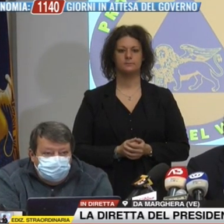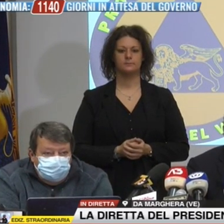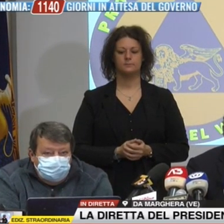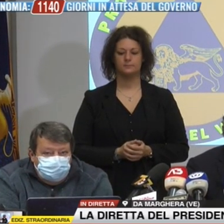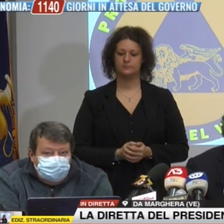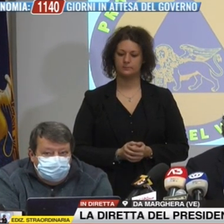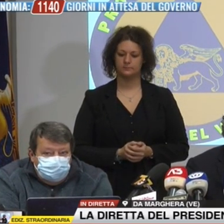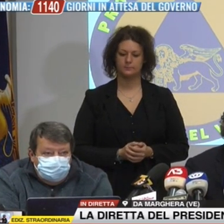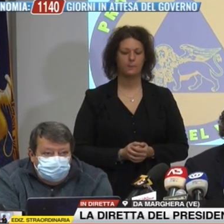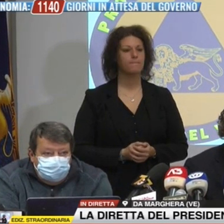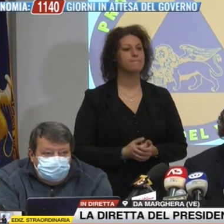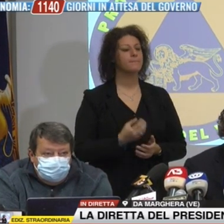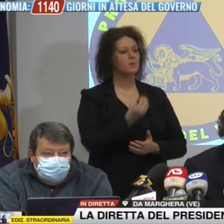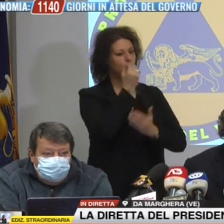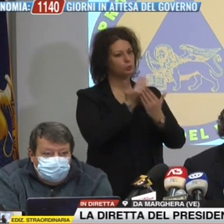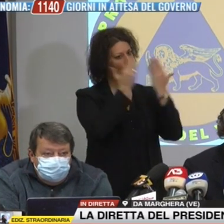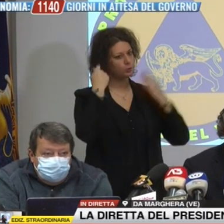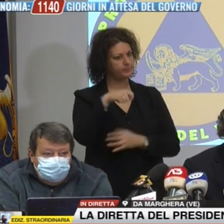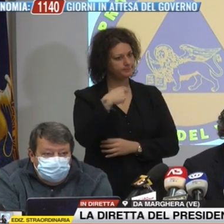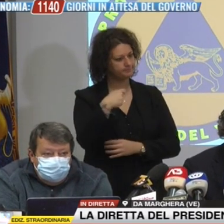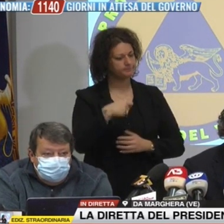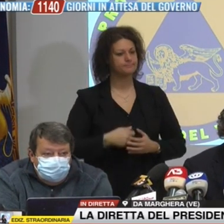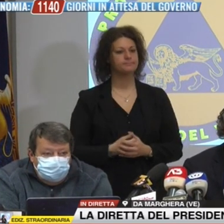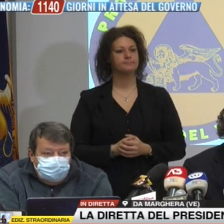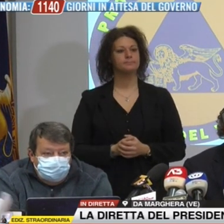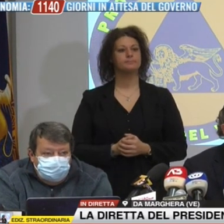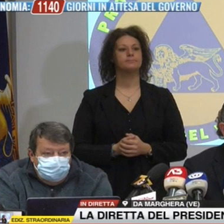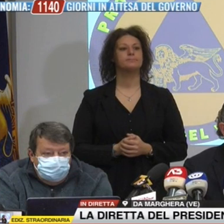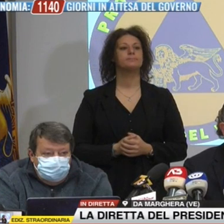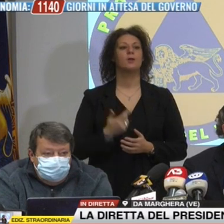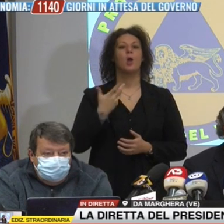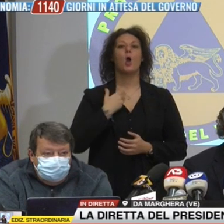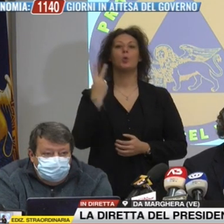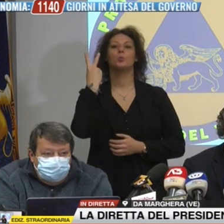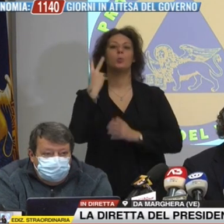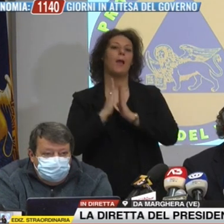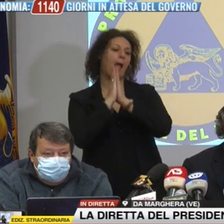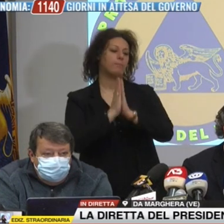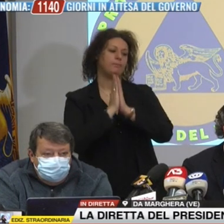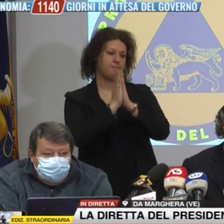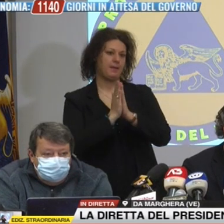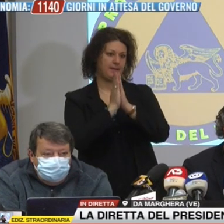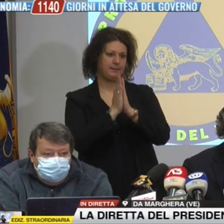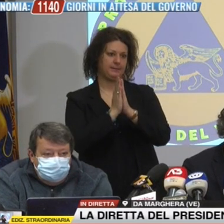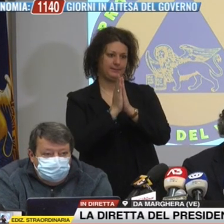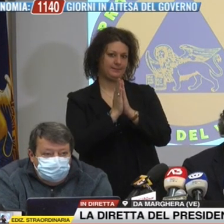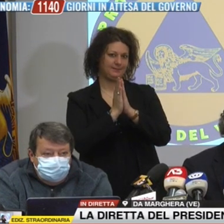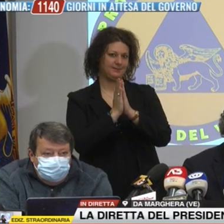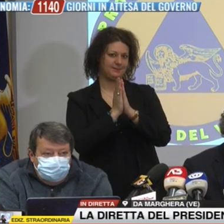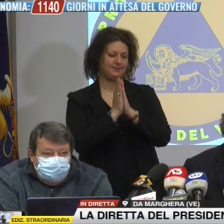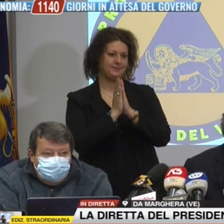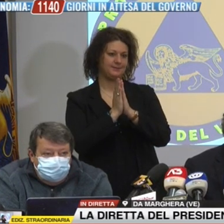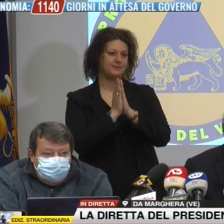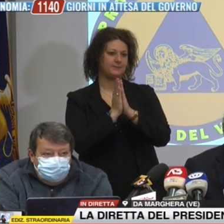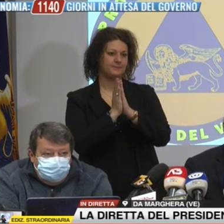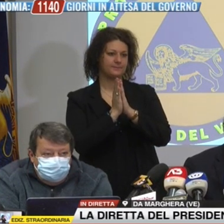quest'ordine. Grazie, buongiorno Presidente. Ciao. Devo riferirle due appelli che sono rivolti a lei, di cui anche in parte abbiamo scritto oggi,